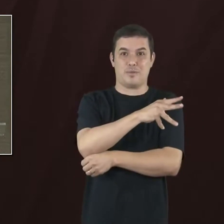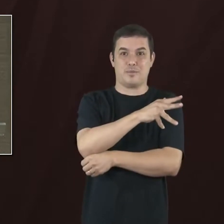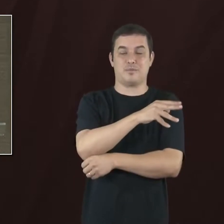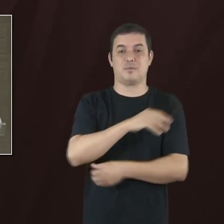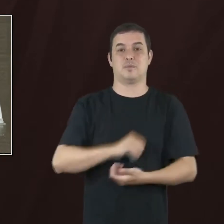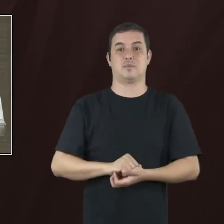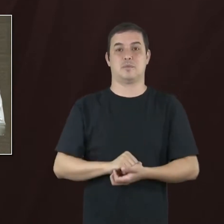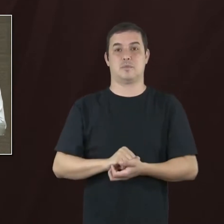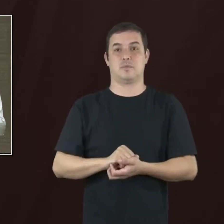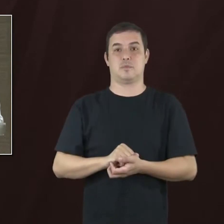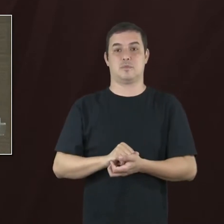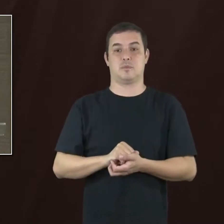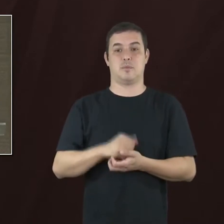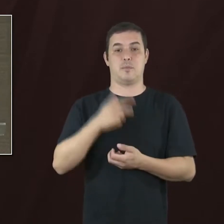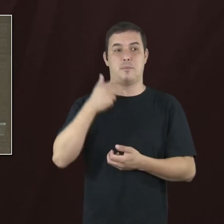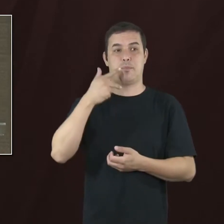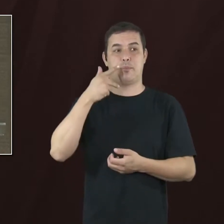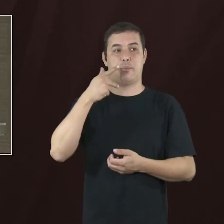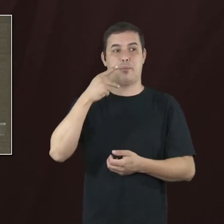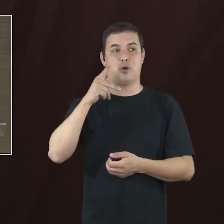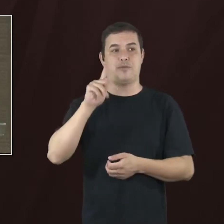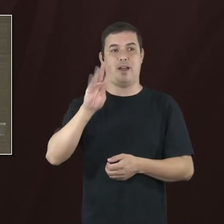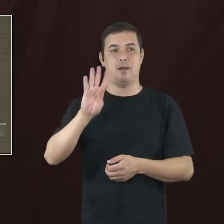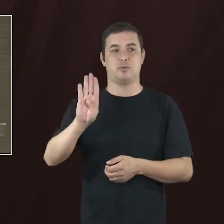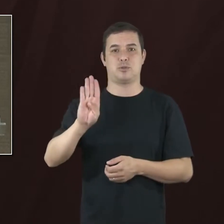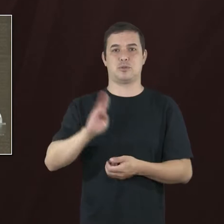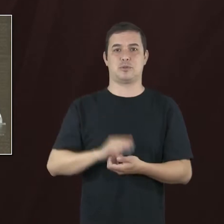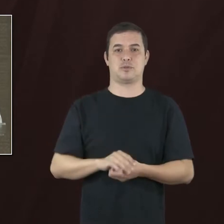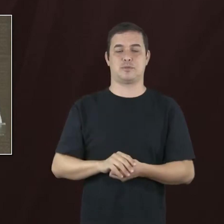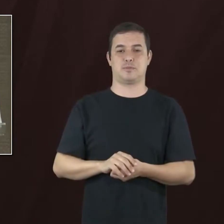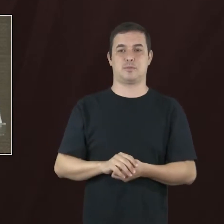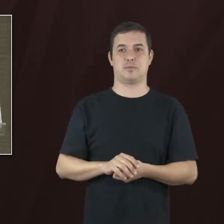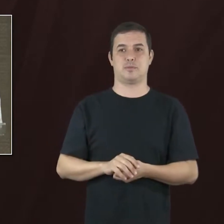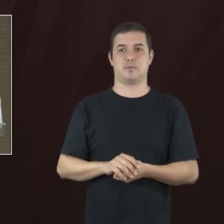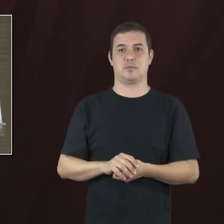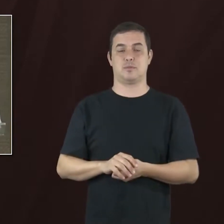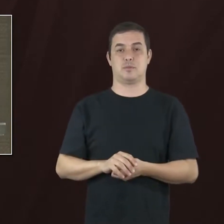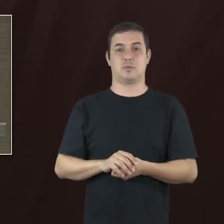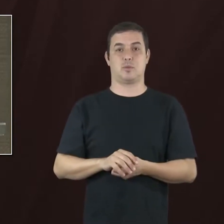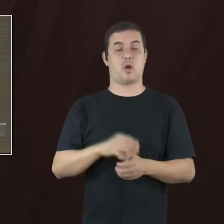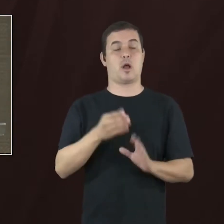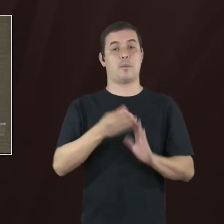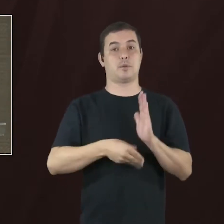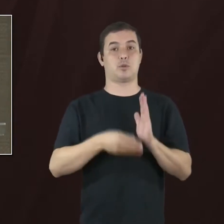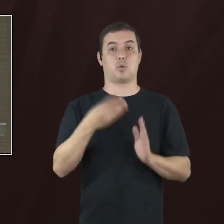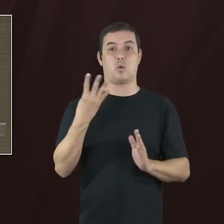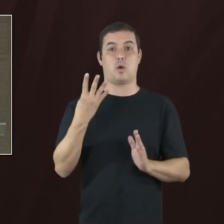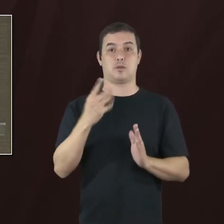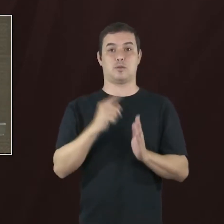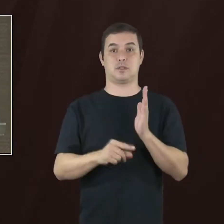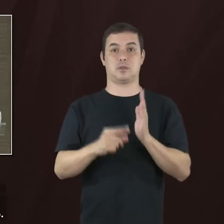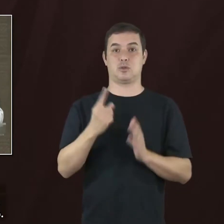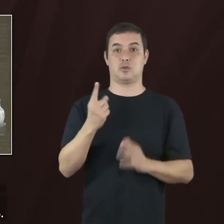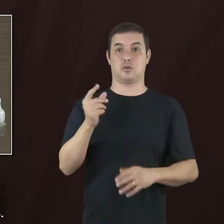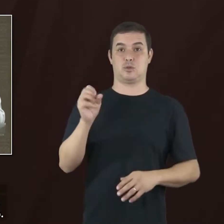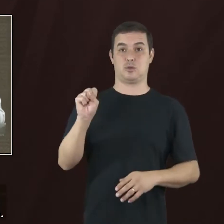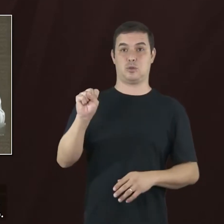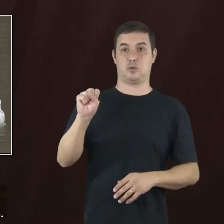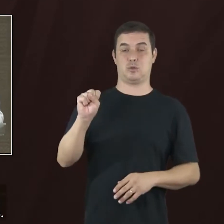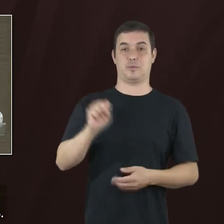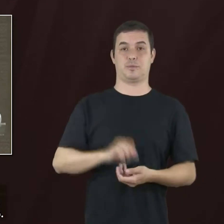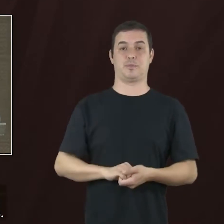4:18, né? Vários irmãos têm me enviado por WhatsApp, eu quero ler para vocês. Mas